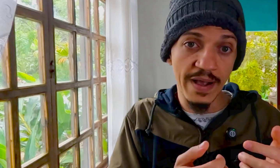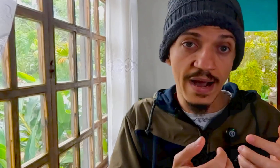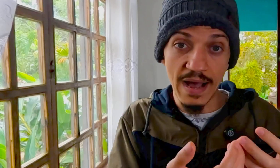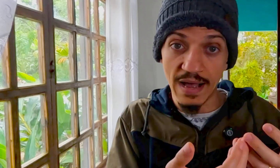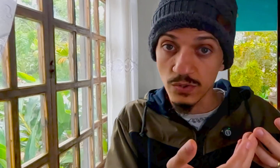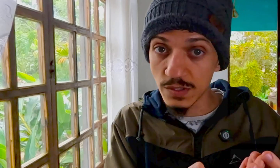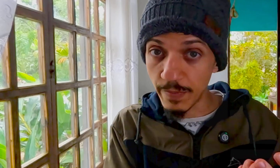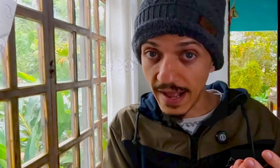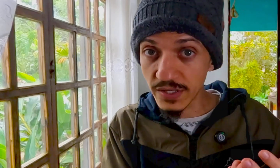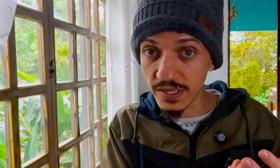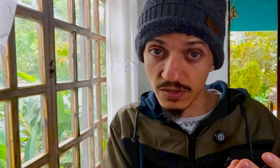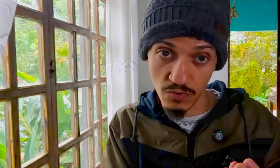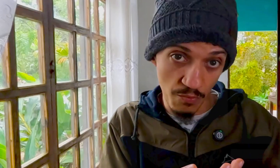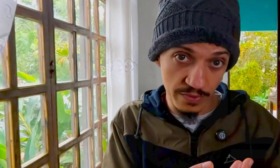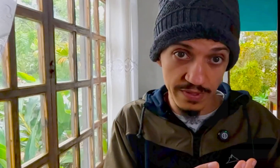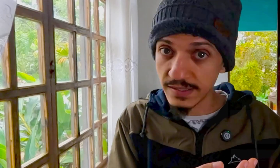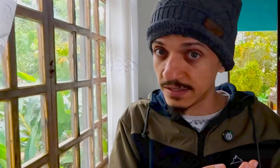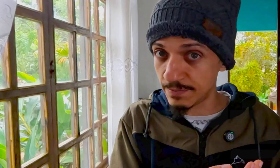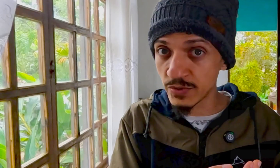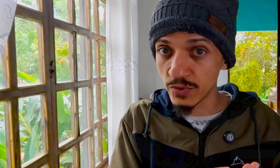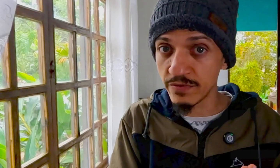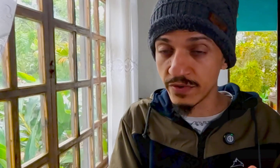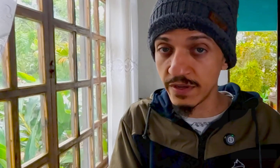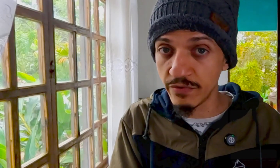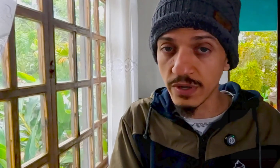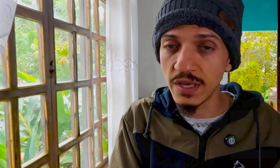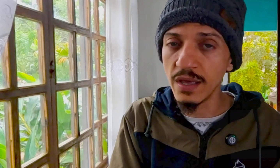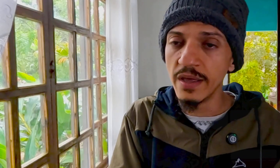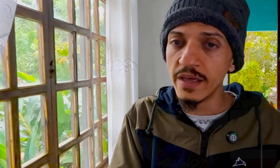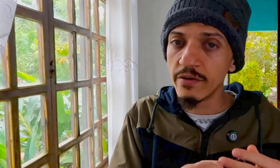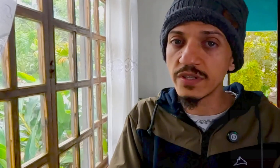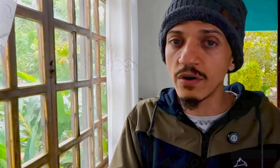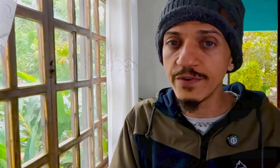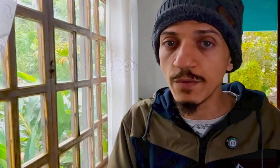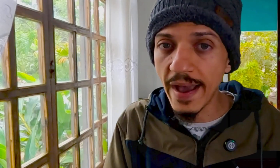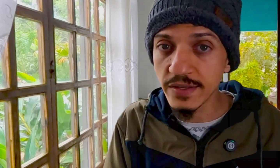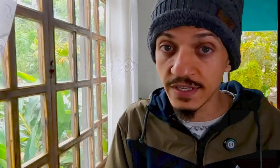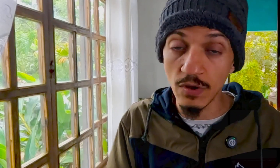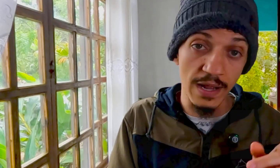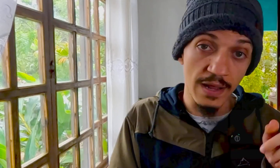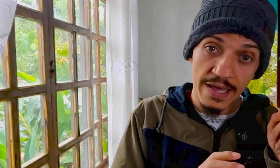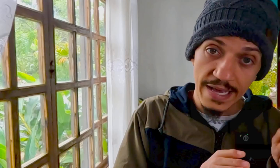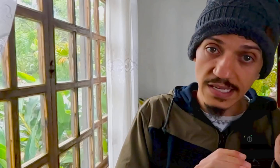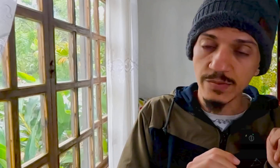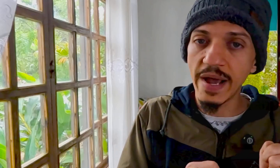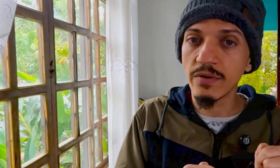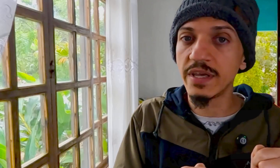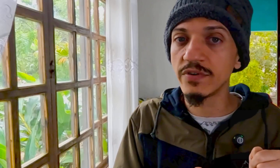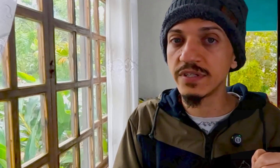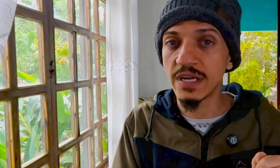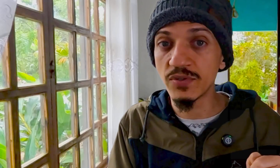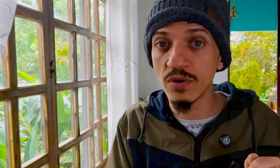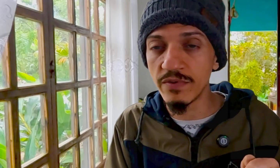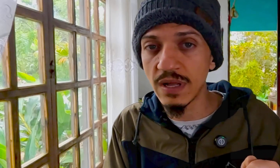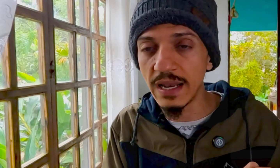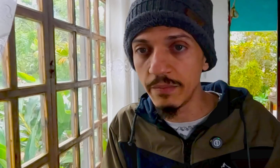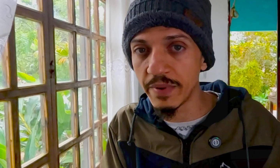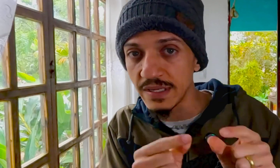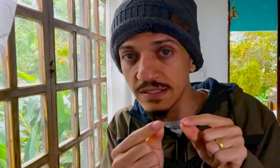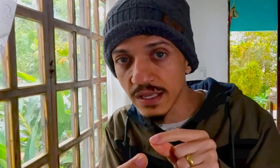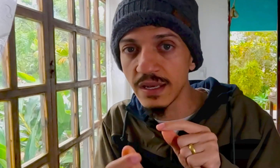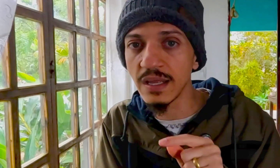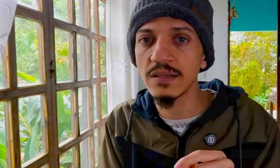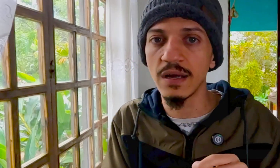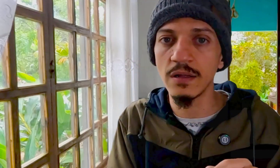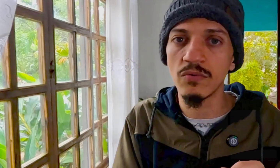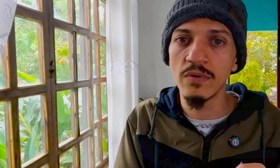eu vou pegar as suas práticas, como dessas pessoas que você viu aqui, eu vou te dar um feedback, dizendo, olha, esse aspecto aqui você já absorveu da Libras,